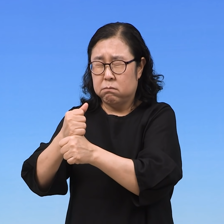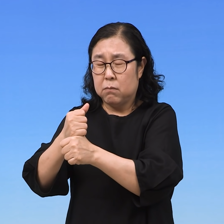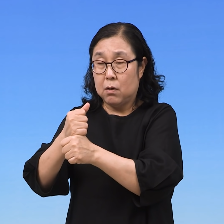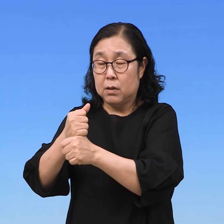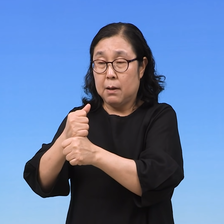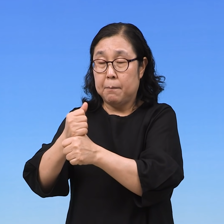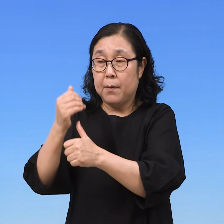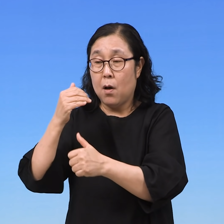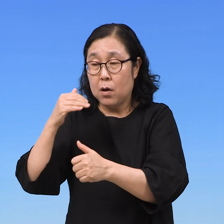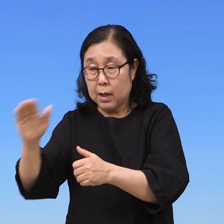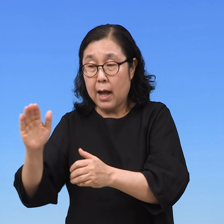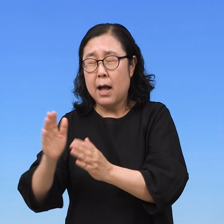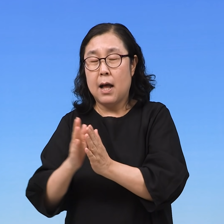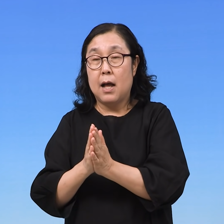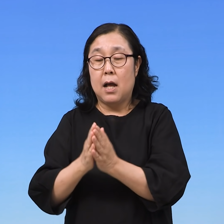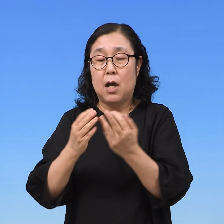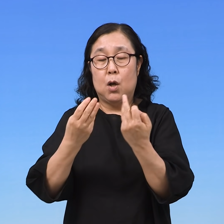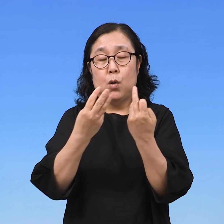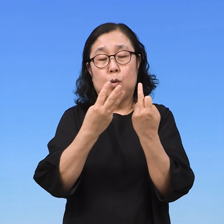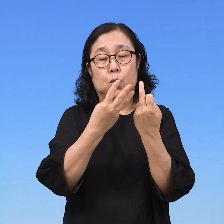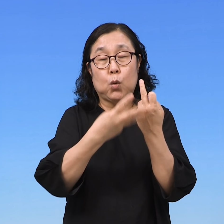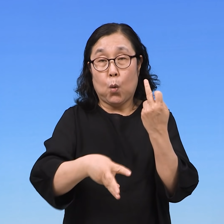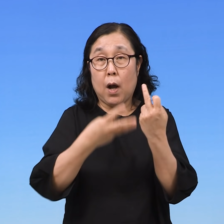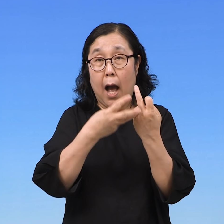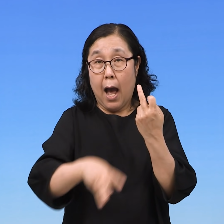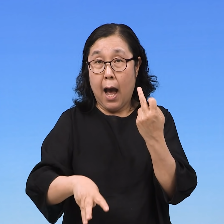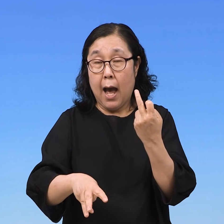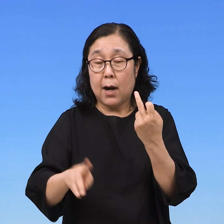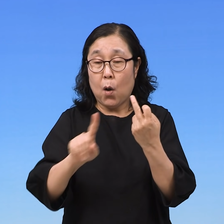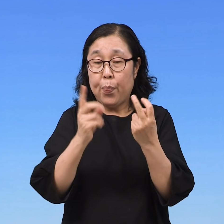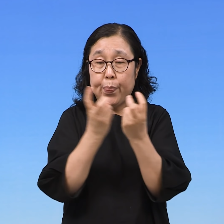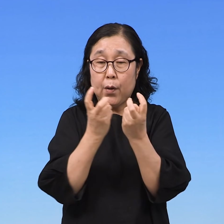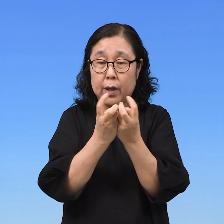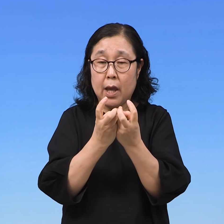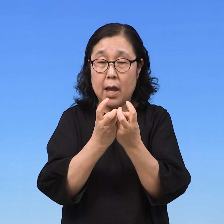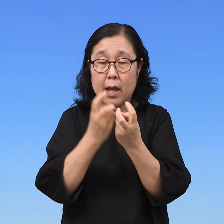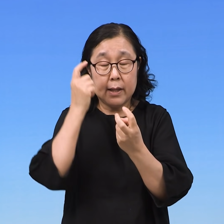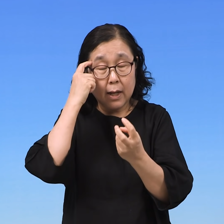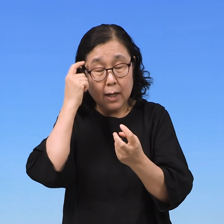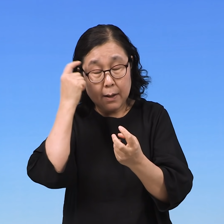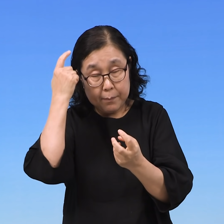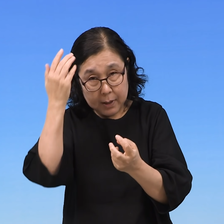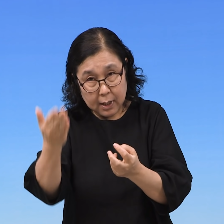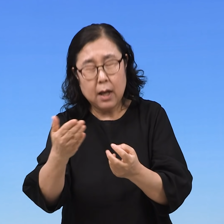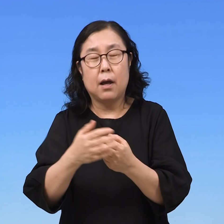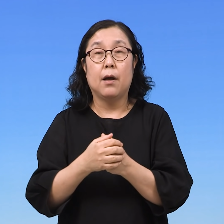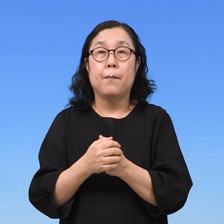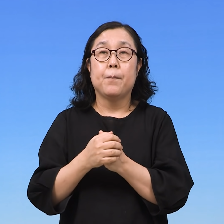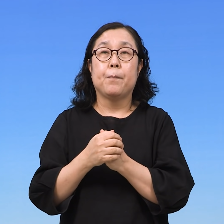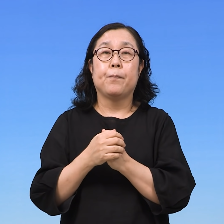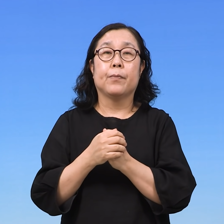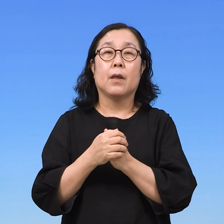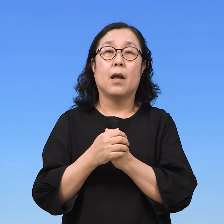잡혀간 그 조카를 어떤 눈으로 대하는지 한번 보십시오. 롯에 대하여 창세기 14장 14절부터 보십시오.